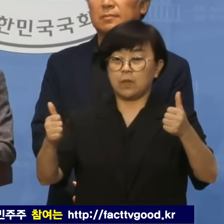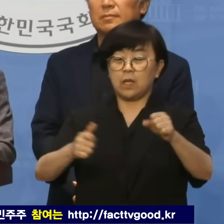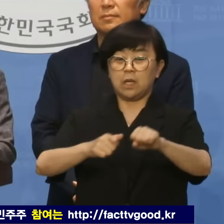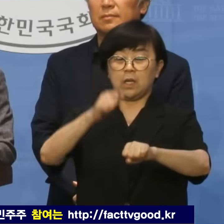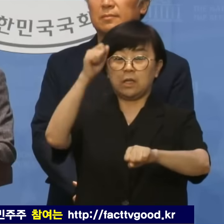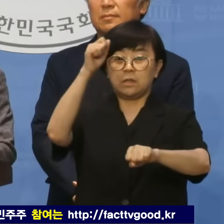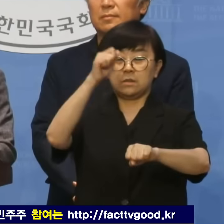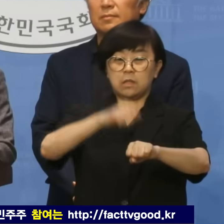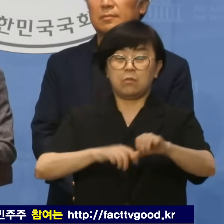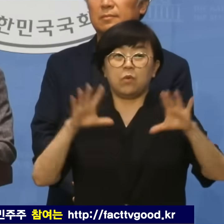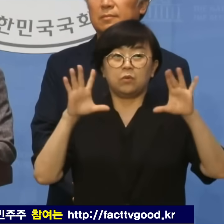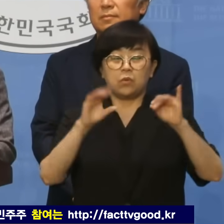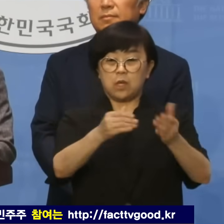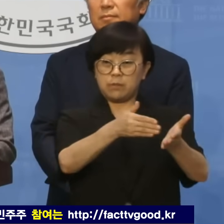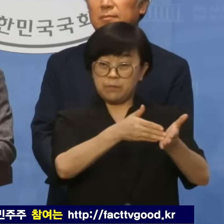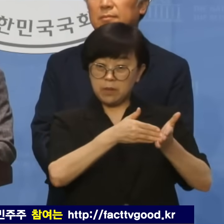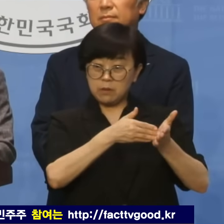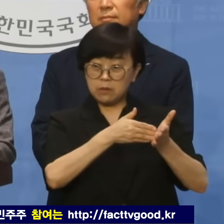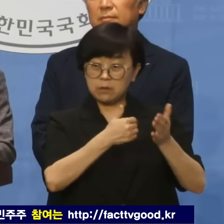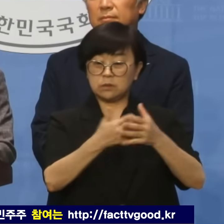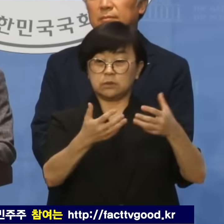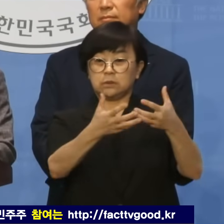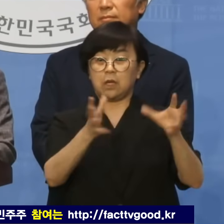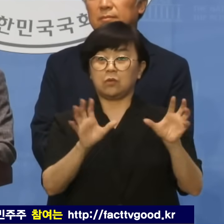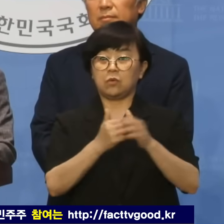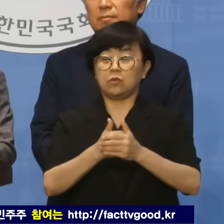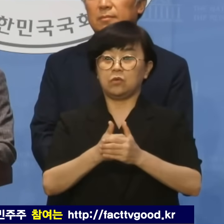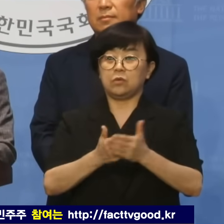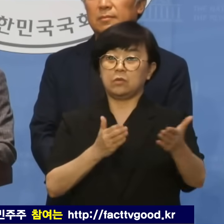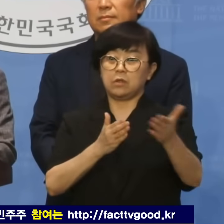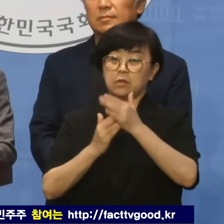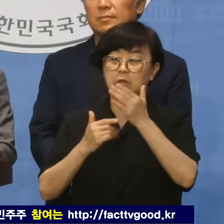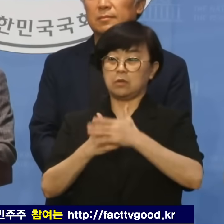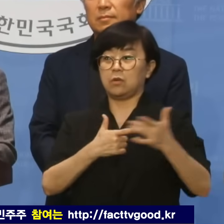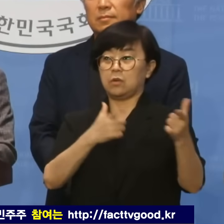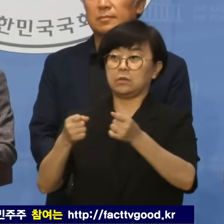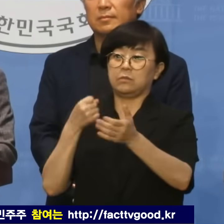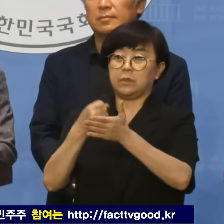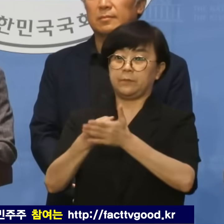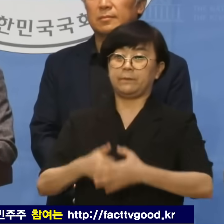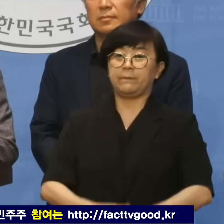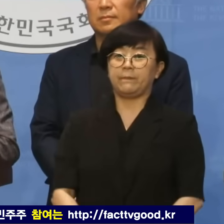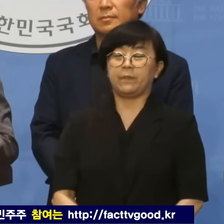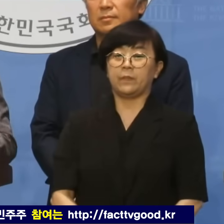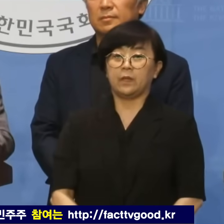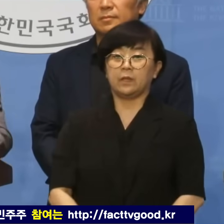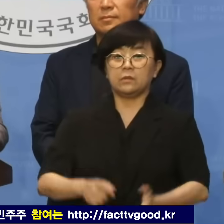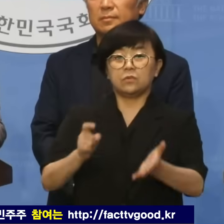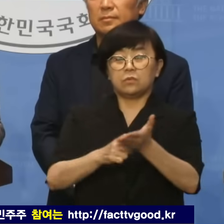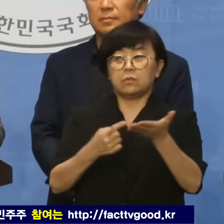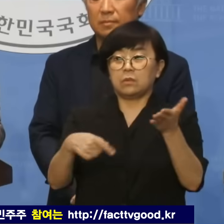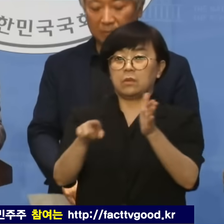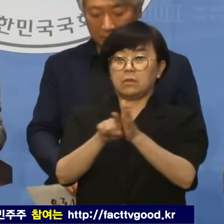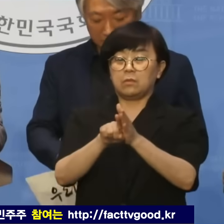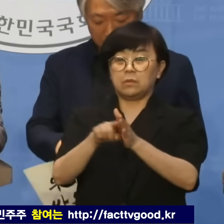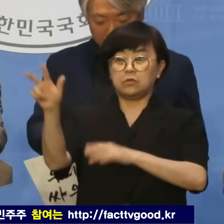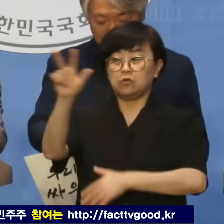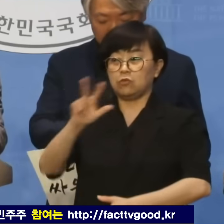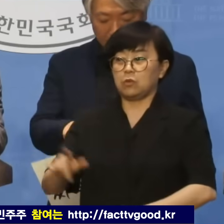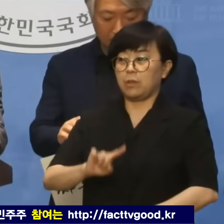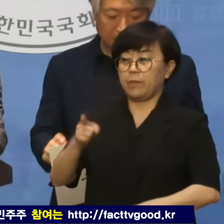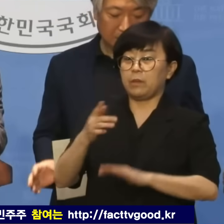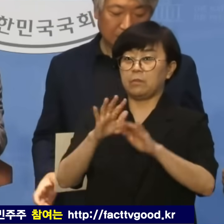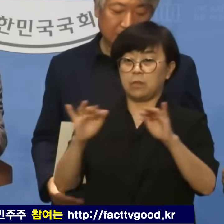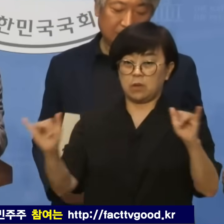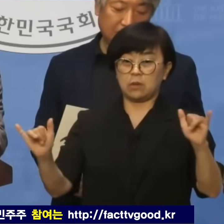체포동의안이 회부되면 당론으로 부결시킬 것을 결의해 주시기 바랍니다. 이를 촉구하기 위해서 전국의 100여